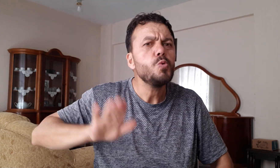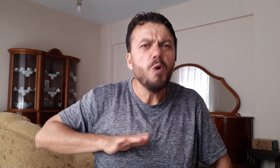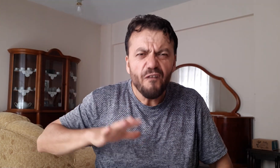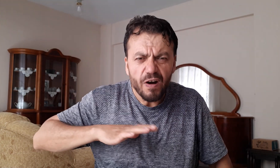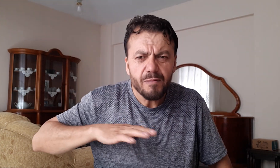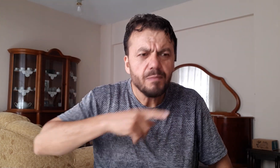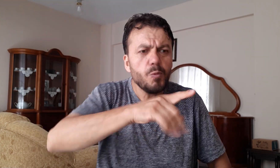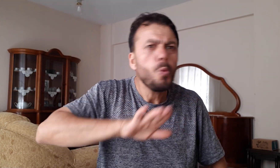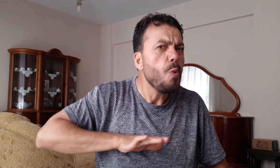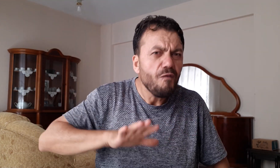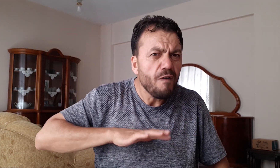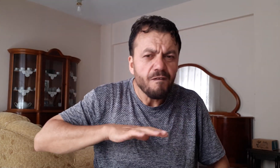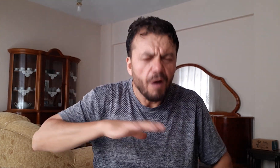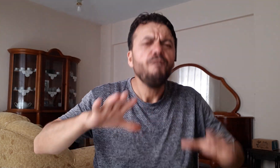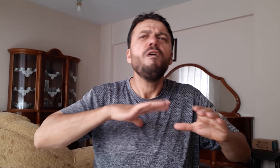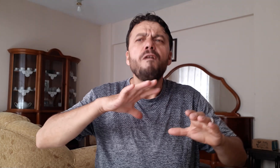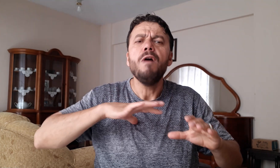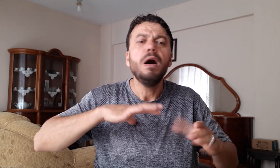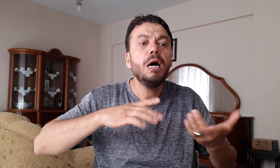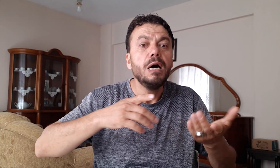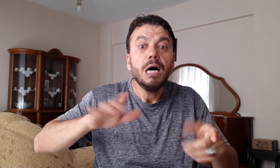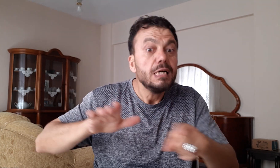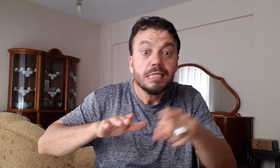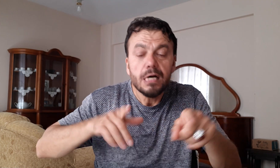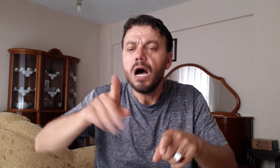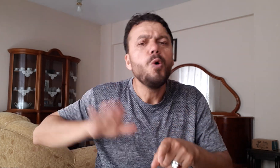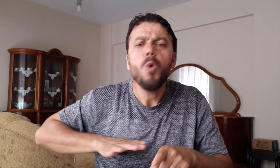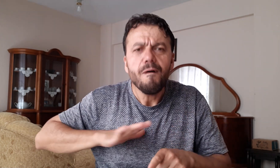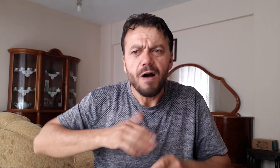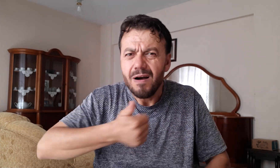Hakim demiş, senin çocuğun var mı? İkisine de sormuş.